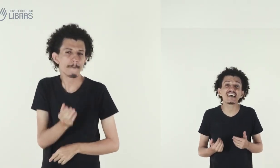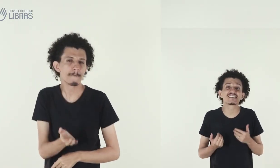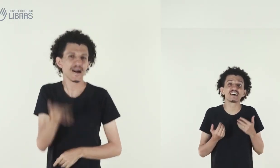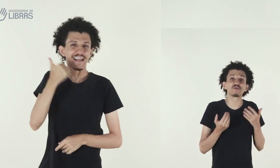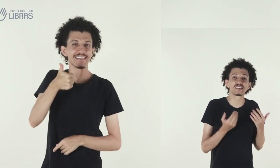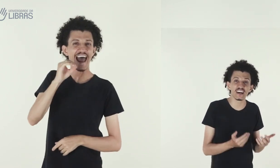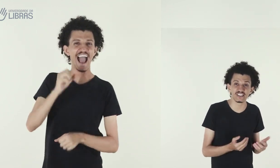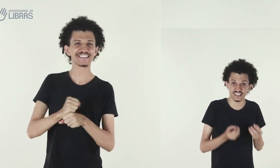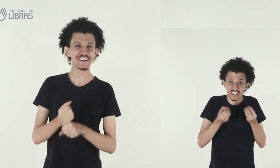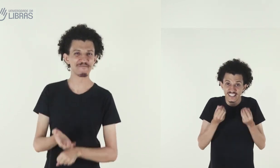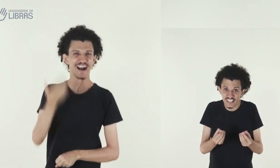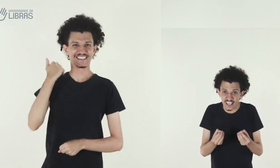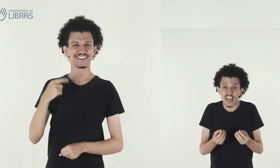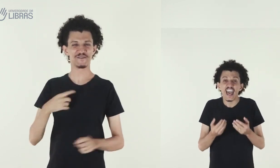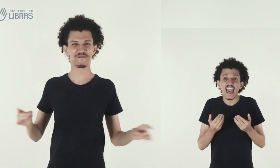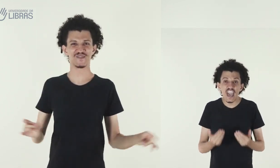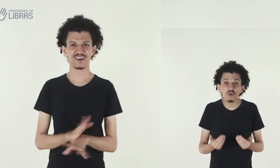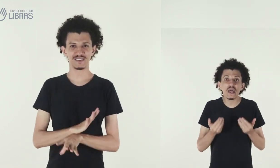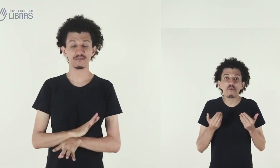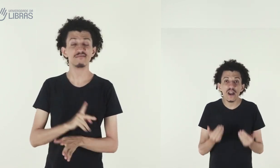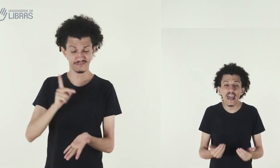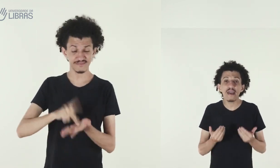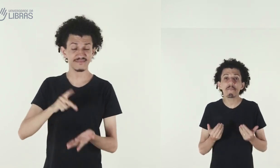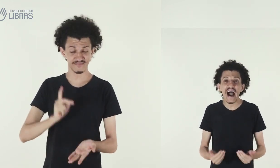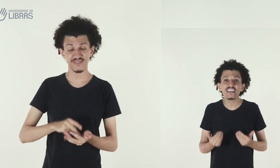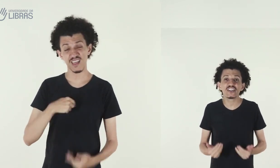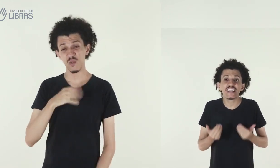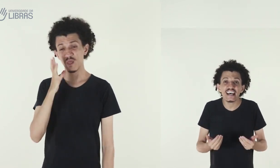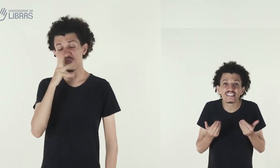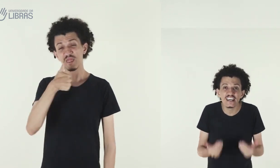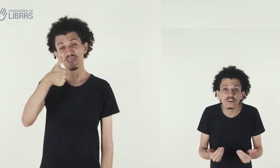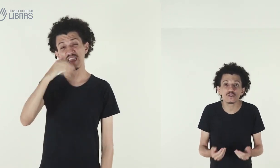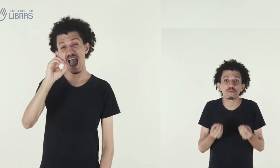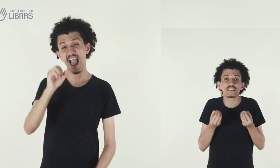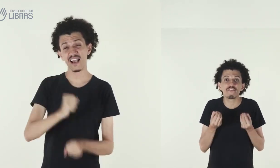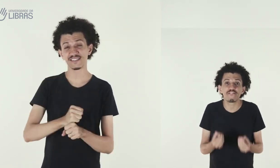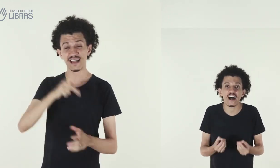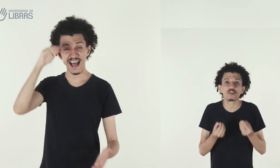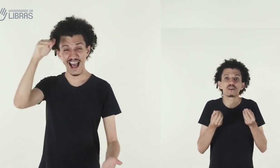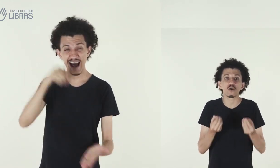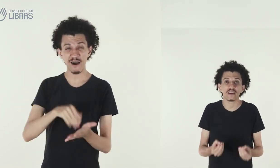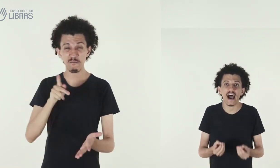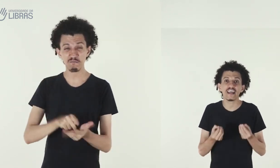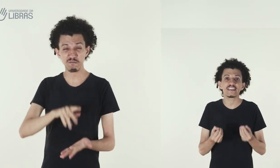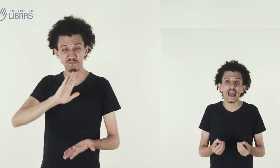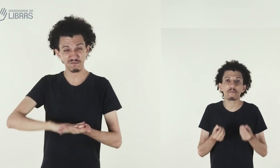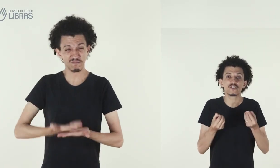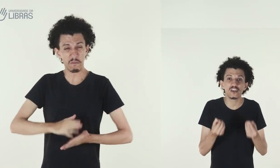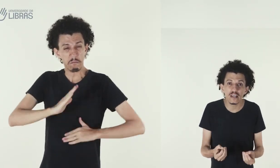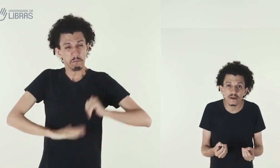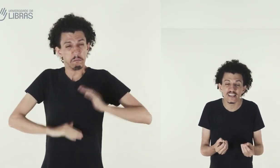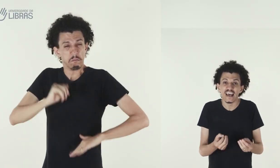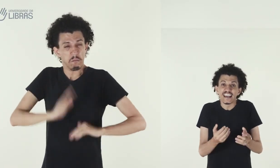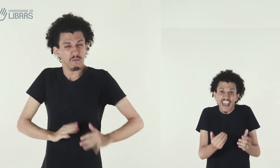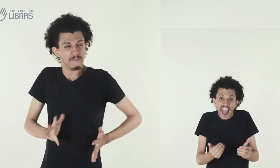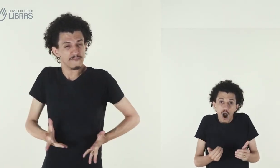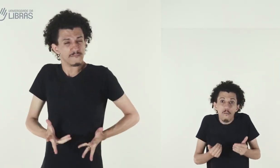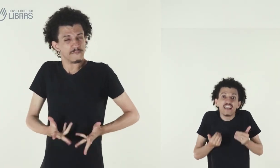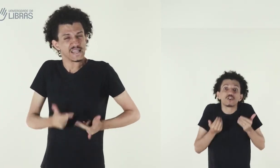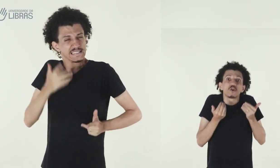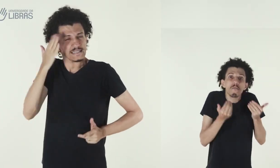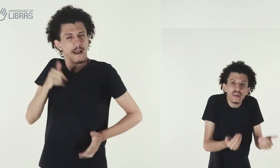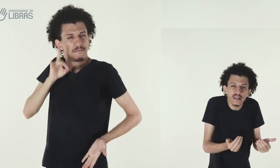assim, 10 anos antes. Sim, eu demorei mais de 10 anos para de fato me tornar intérprete de Libras